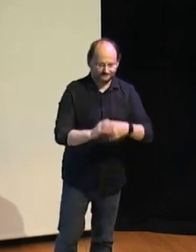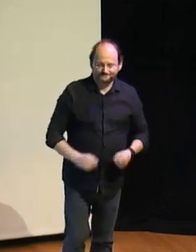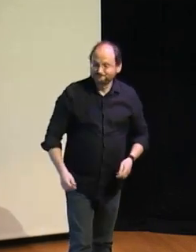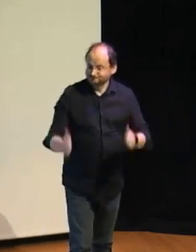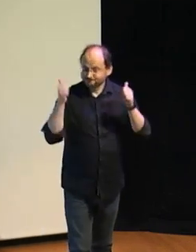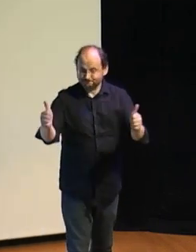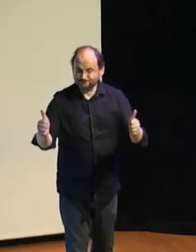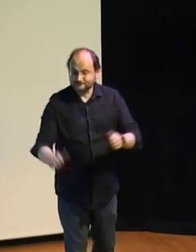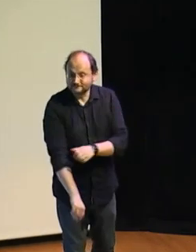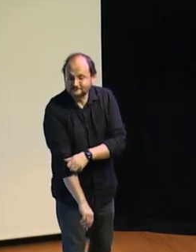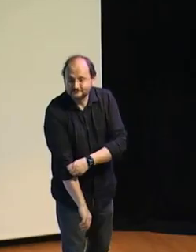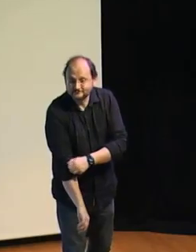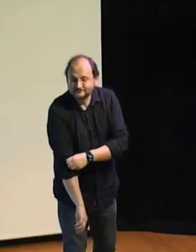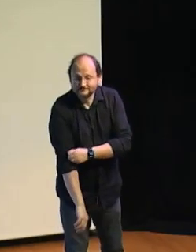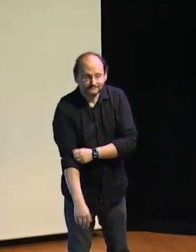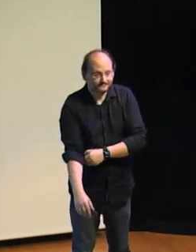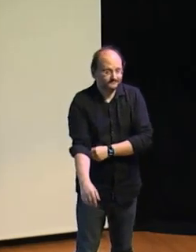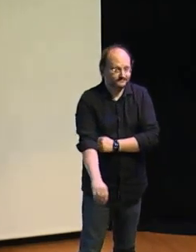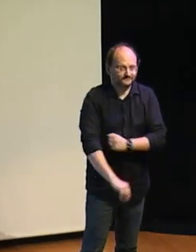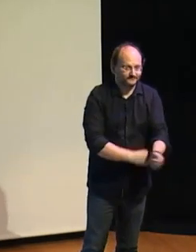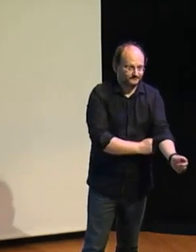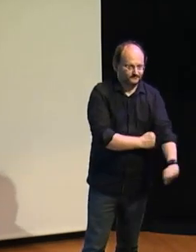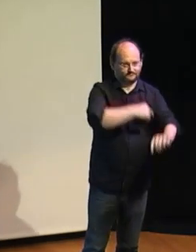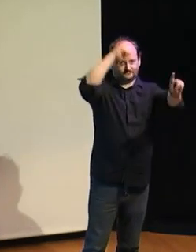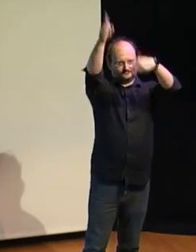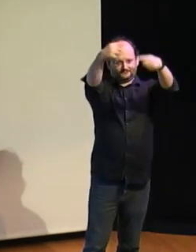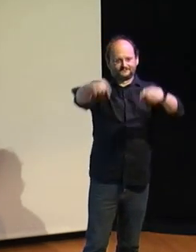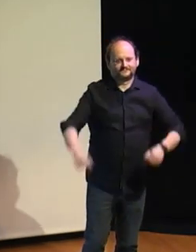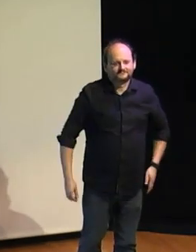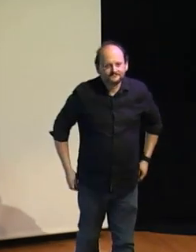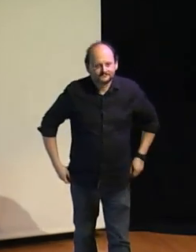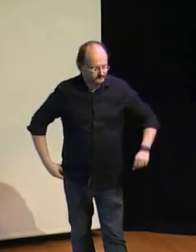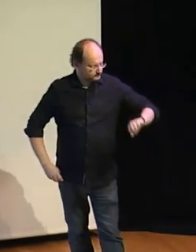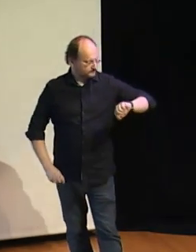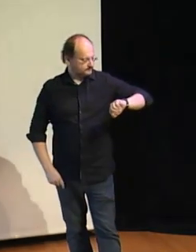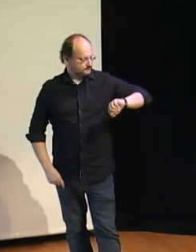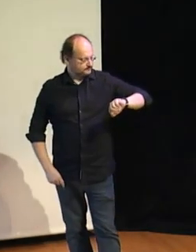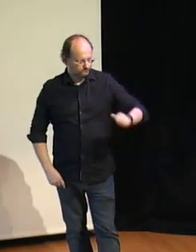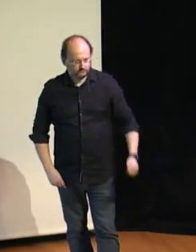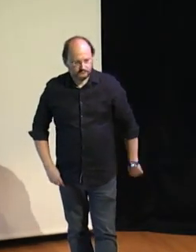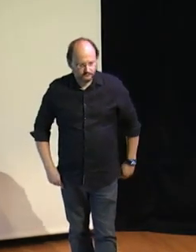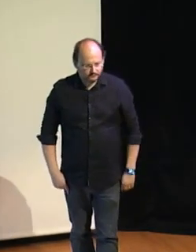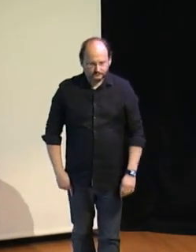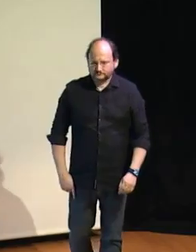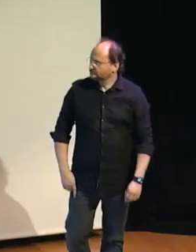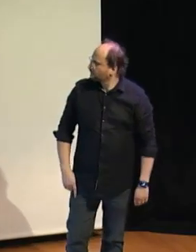lui, trouvait que humainement, c'était très intéressant d'en faire témoignage, et c'est pour ça qu'il en a parlé dans ses écrits. Diapo suivante.